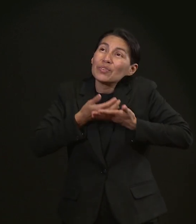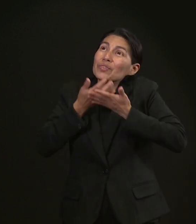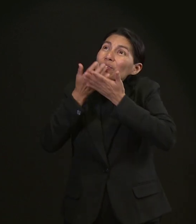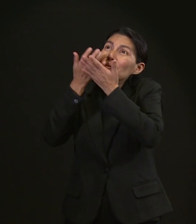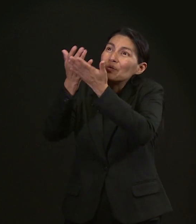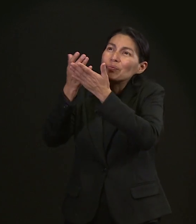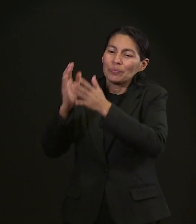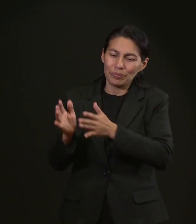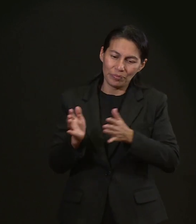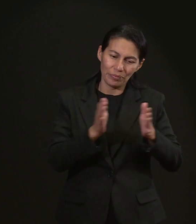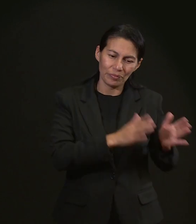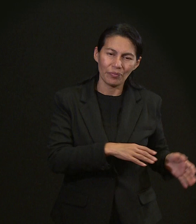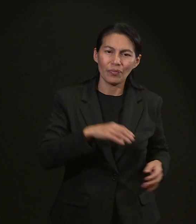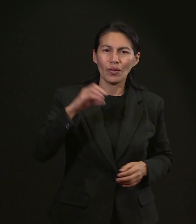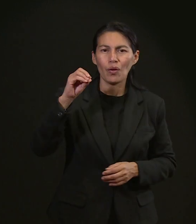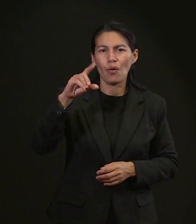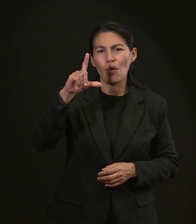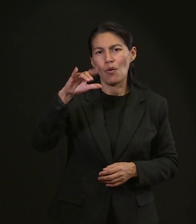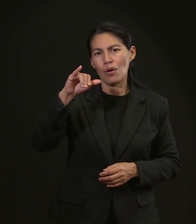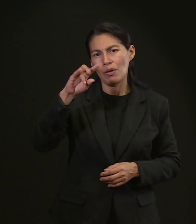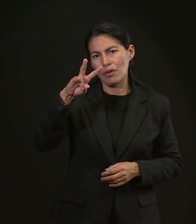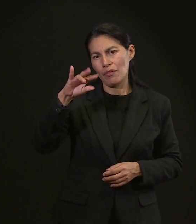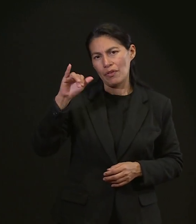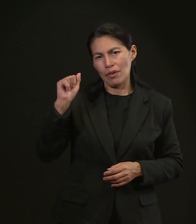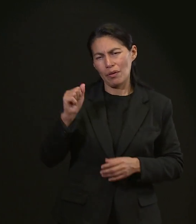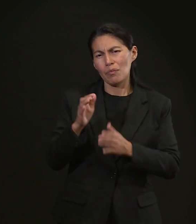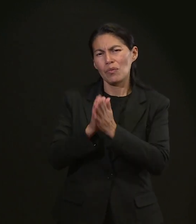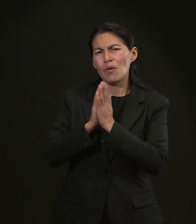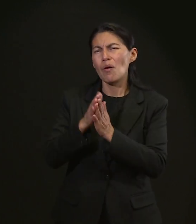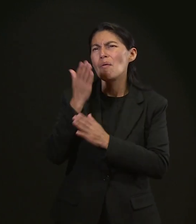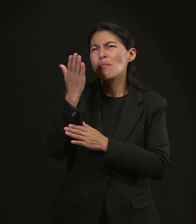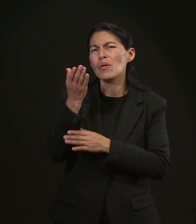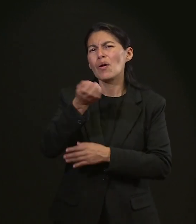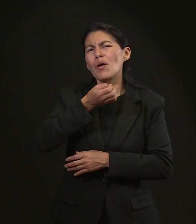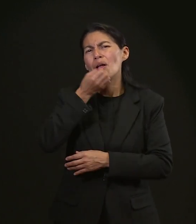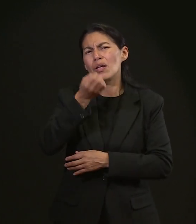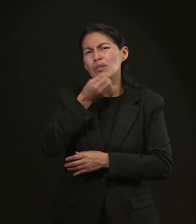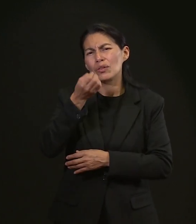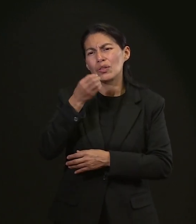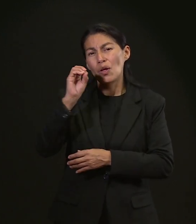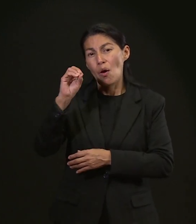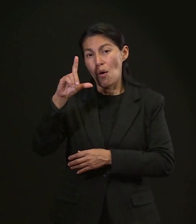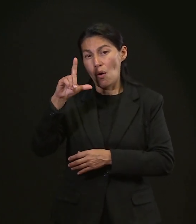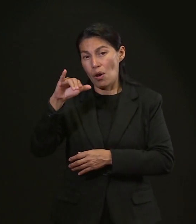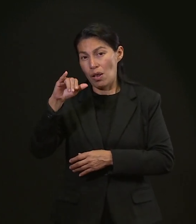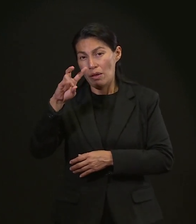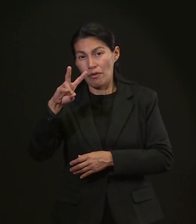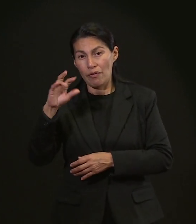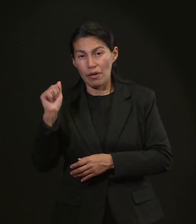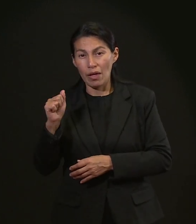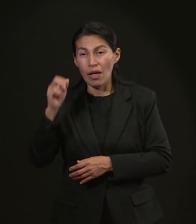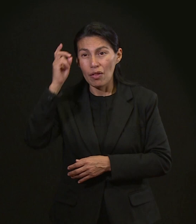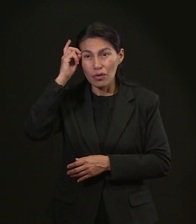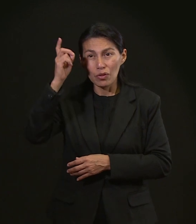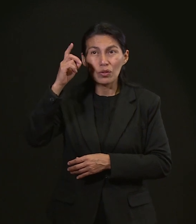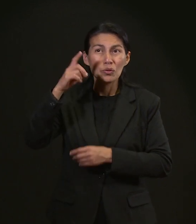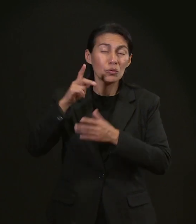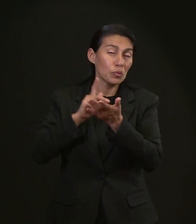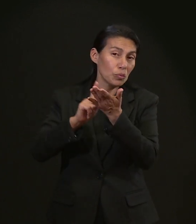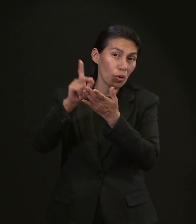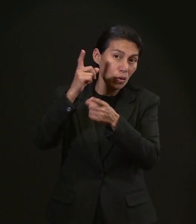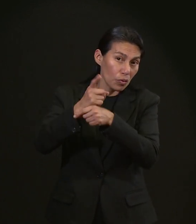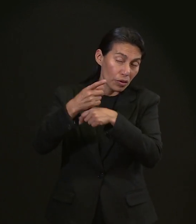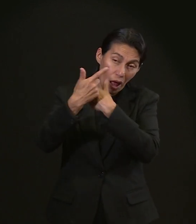olivia buenas noches pido oración por la salud de olivia mederos que dios se manifieste conforme a su voluntad